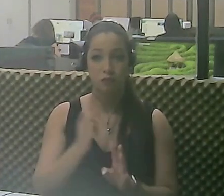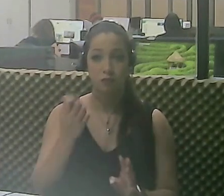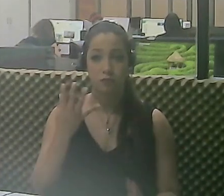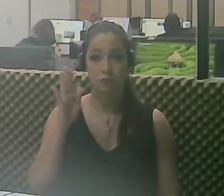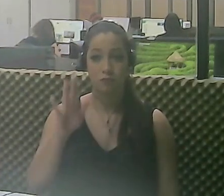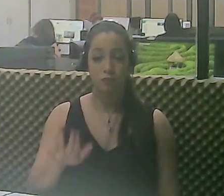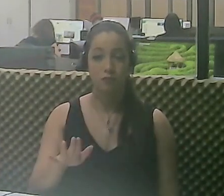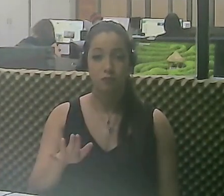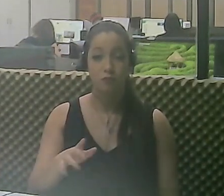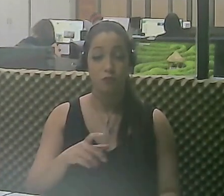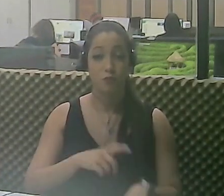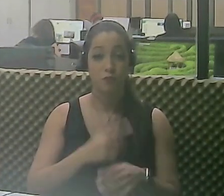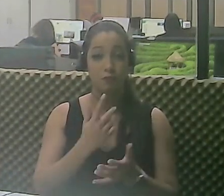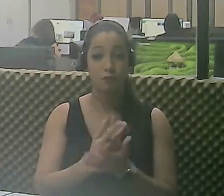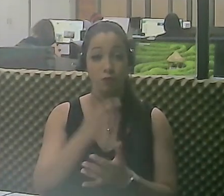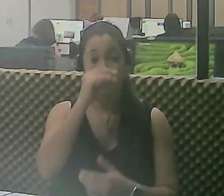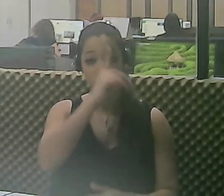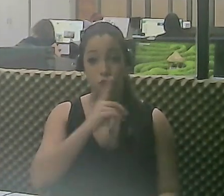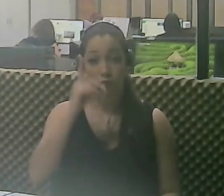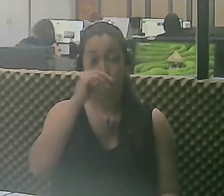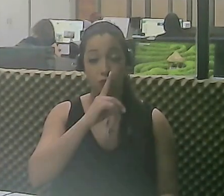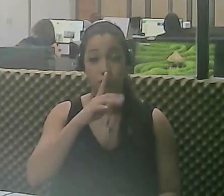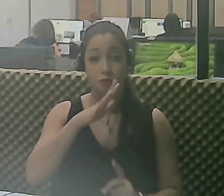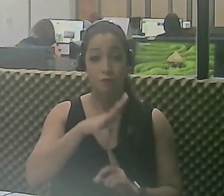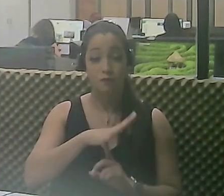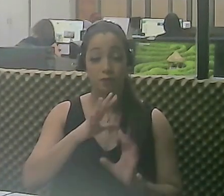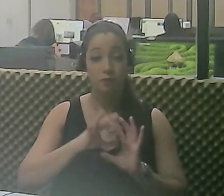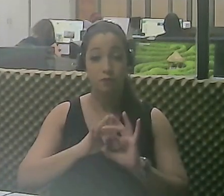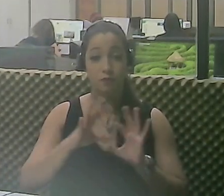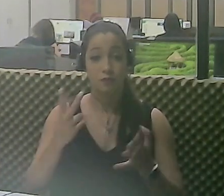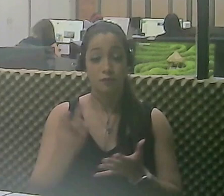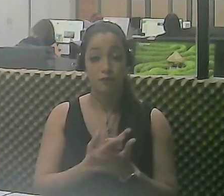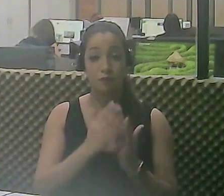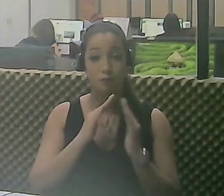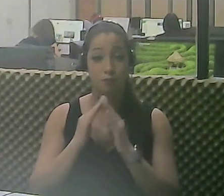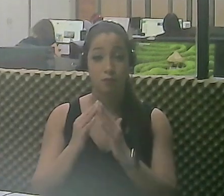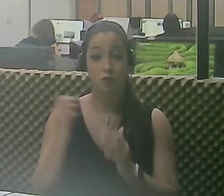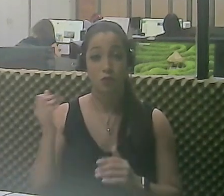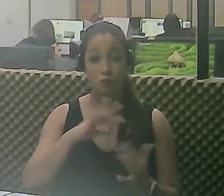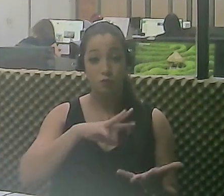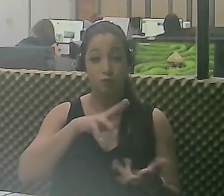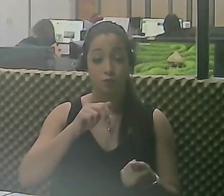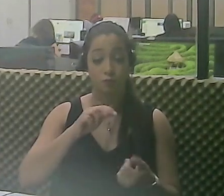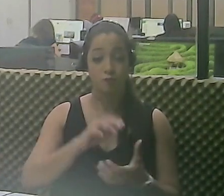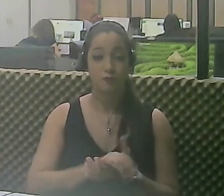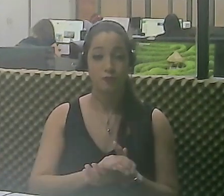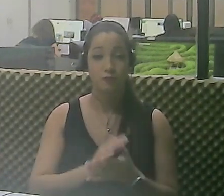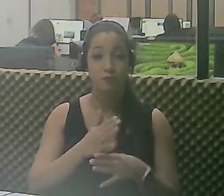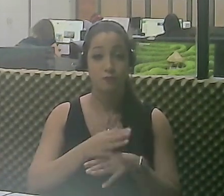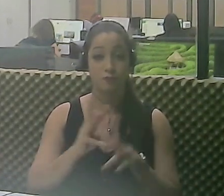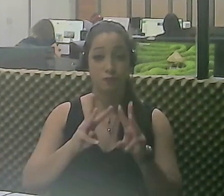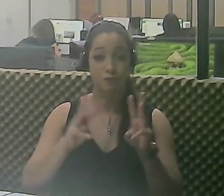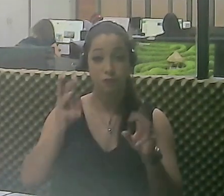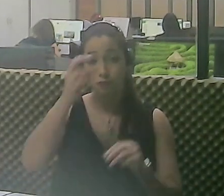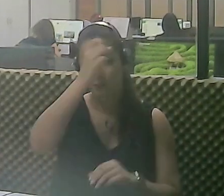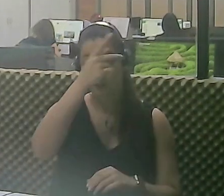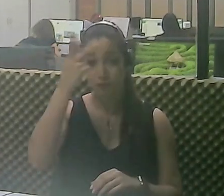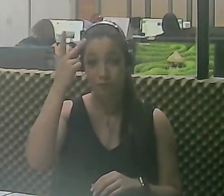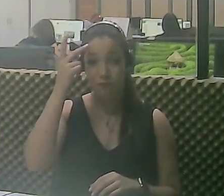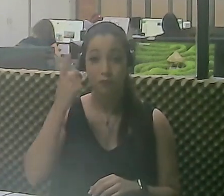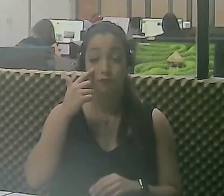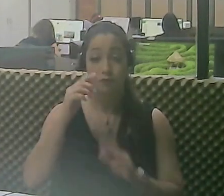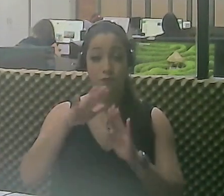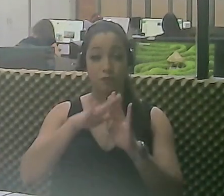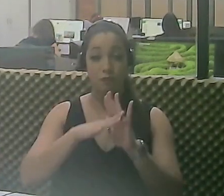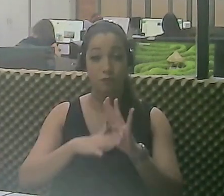tarde. No mesmo horário, aos domingos, a feira livre acontece no bairro Novo Mundo. Acesse o portal da Prefeitura para conferir